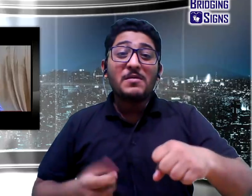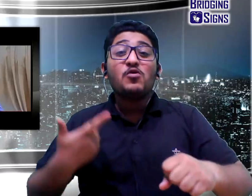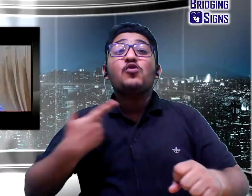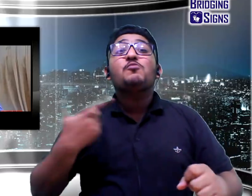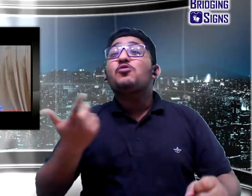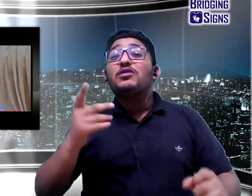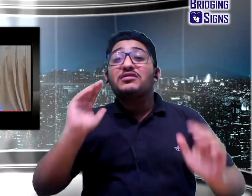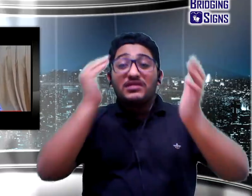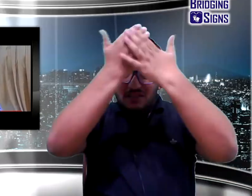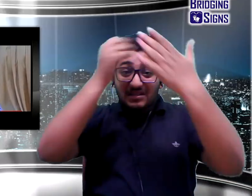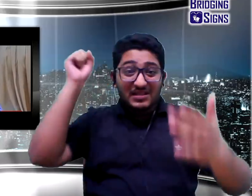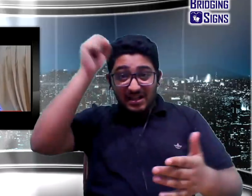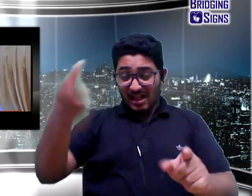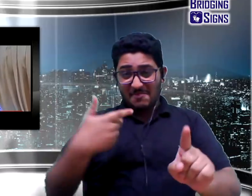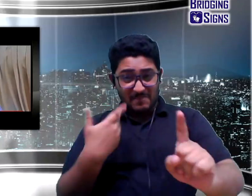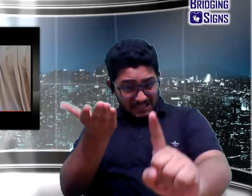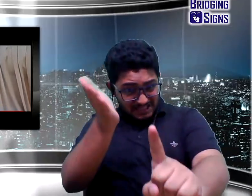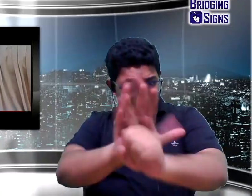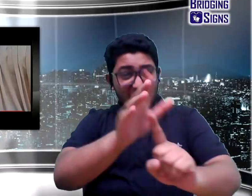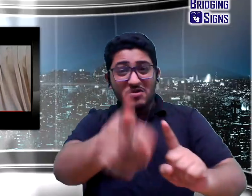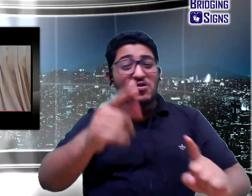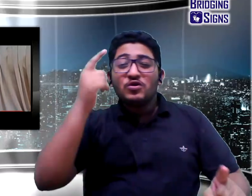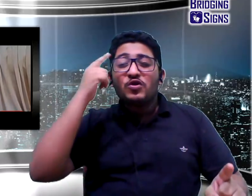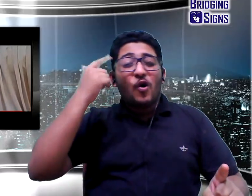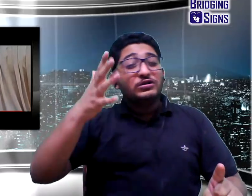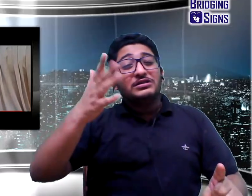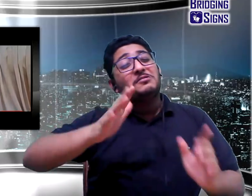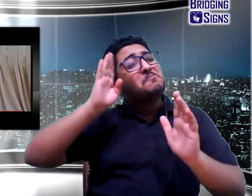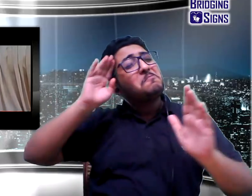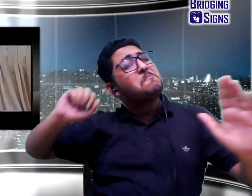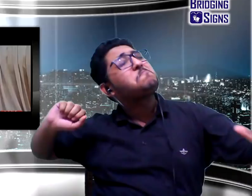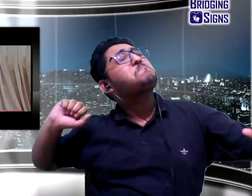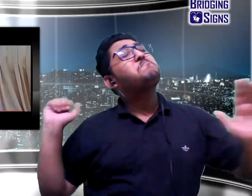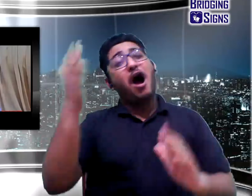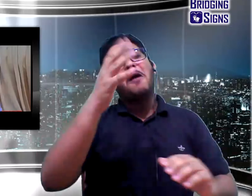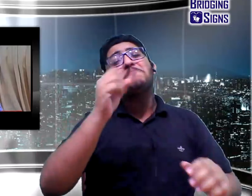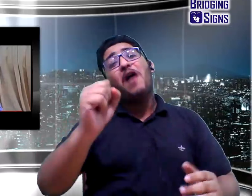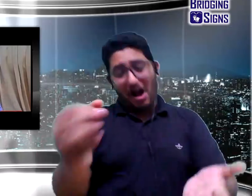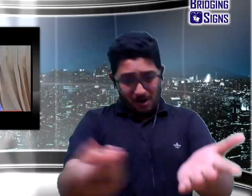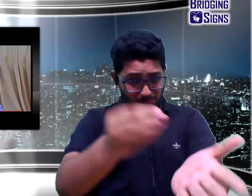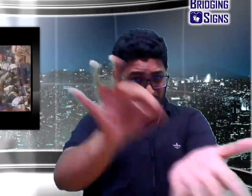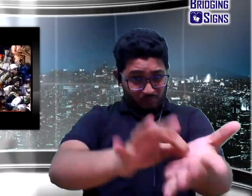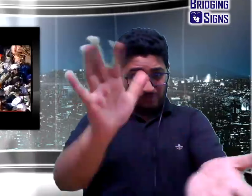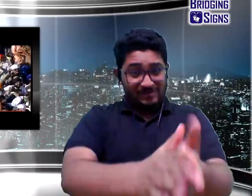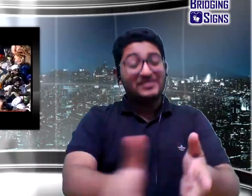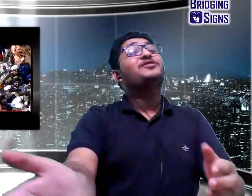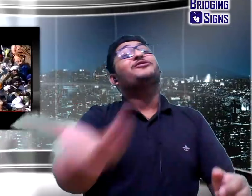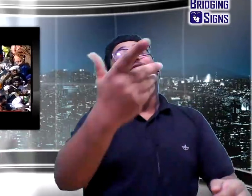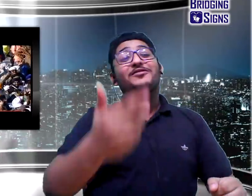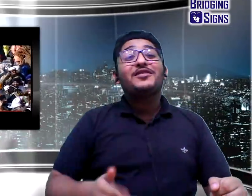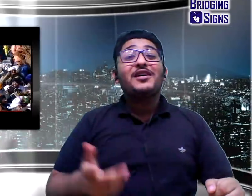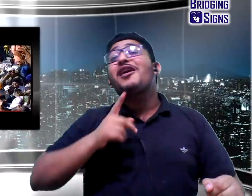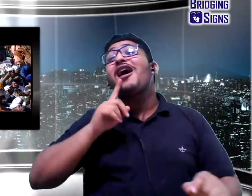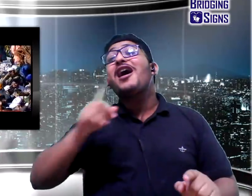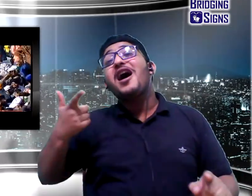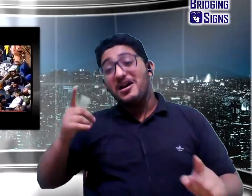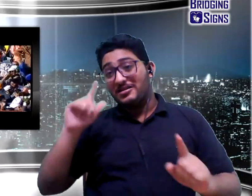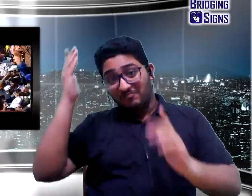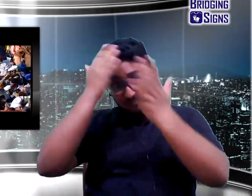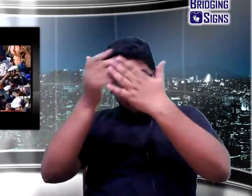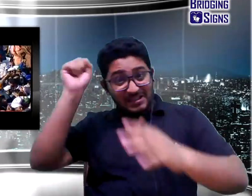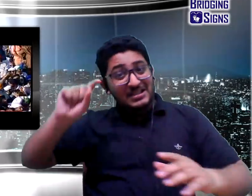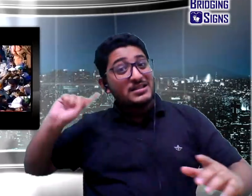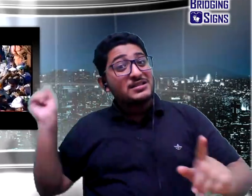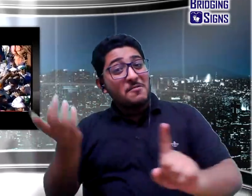सिख कौम ने जिथे थोनू ले जाना है थोड़ी सोच नहीं जाती उत्थे, लिख लो मेरी गल, थोड़े माउथपीस बन के